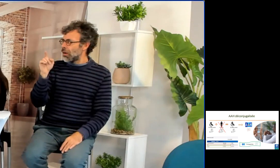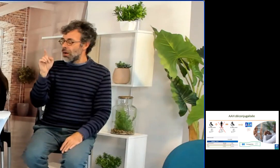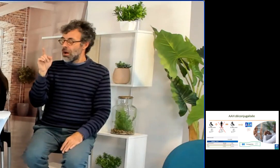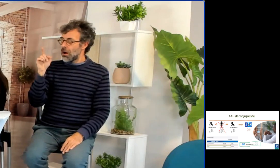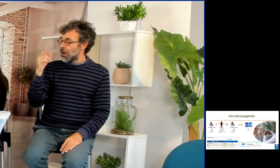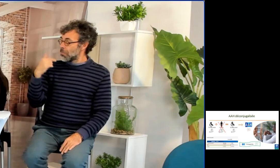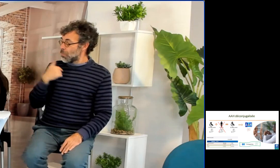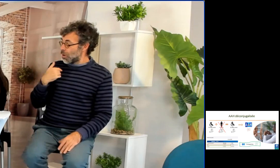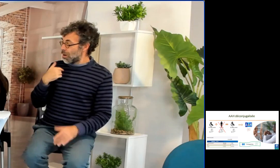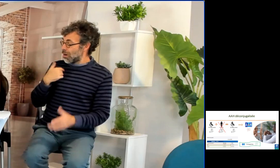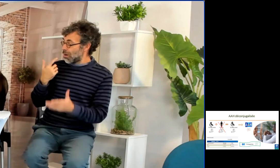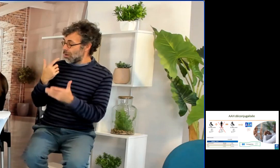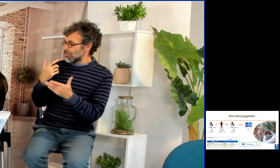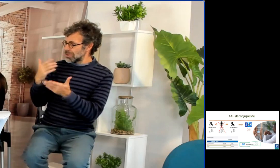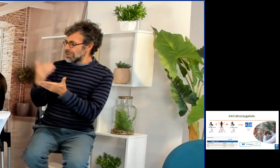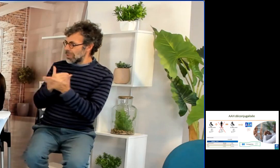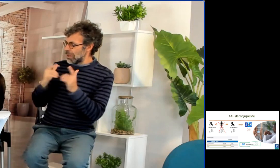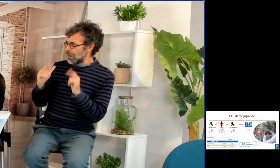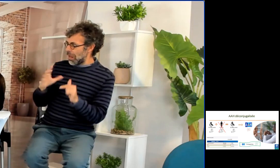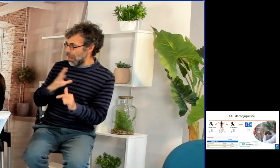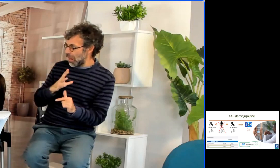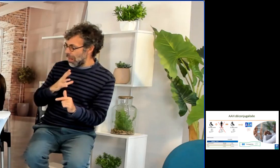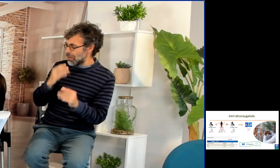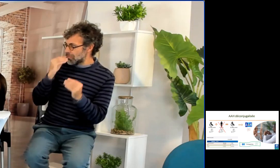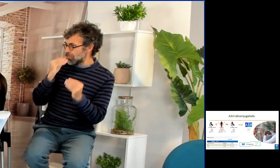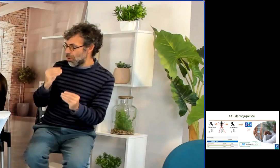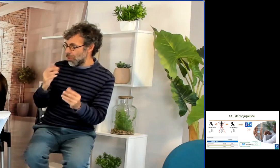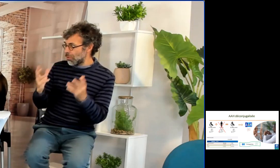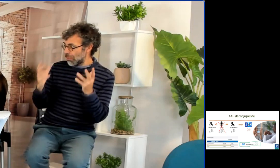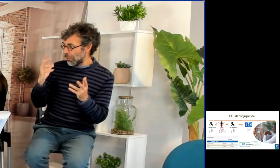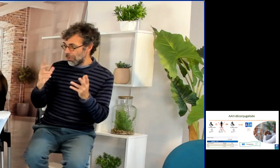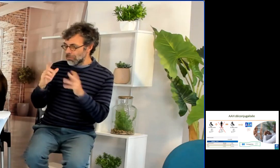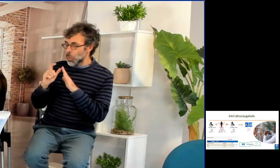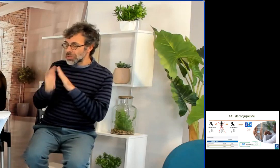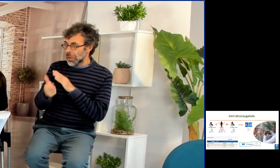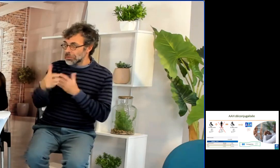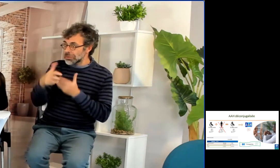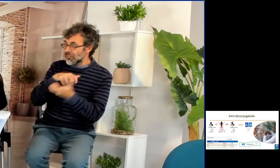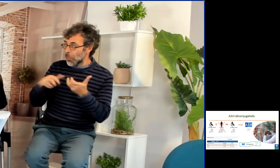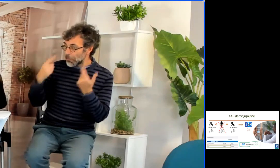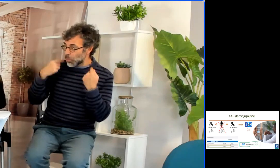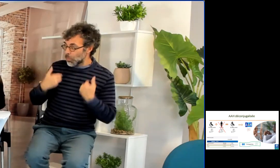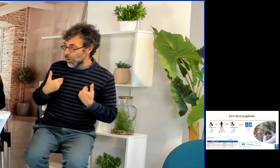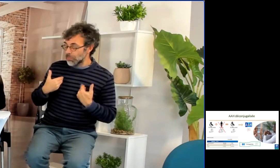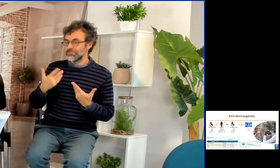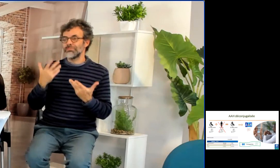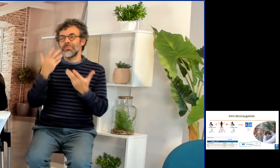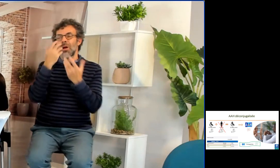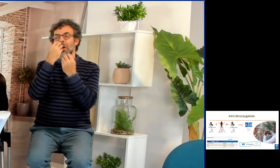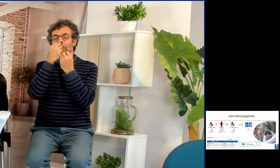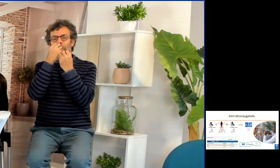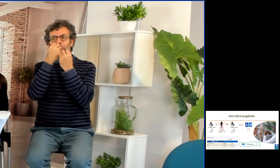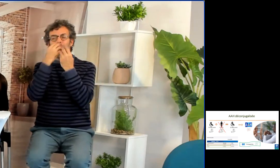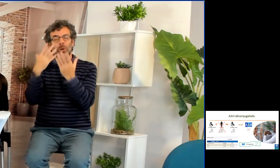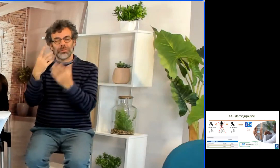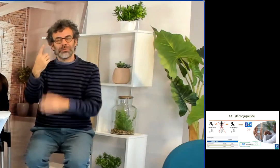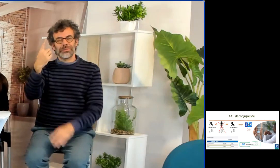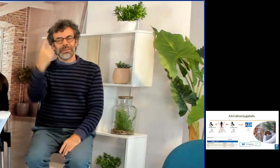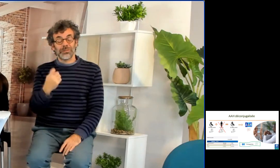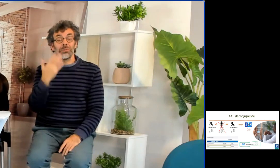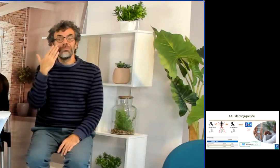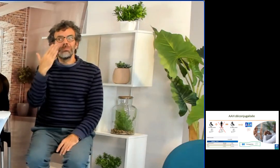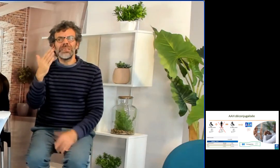te laisse répondre à Maréva alors. Eh bien, Maréva, c'est une très bonne question. Si la réforme ne vous est pas